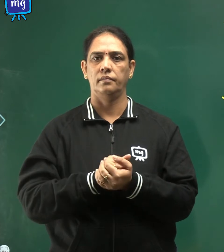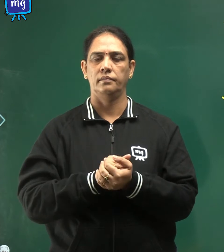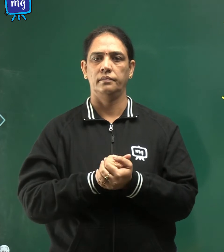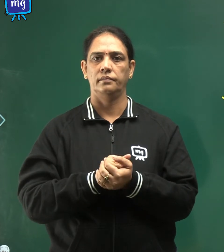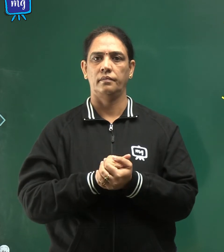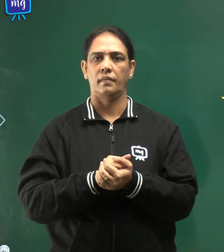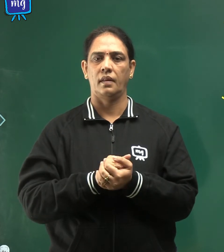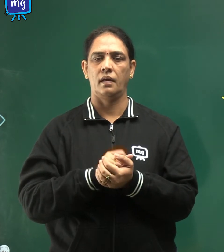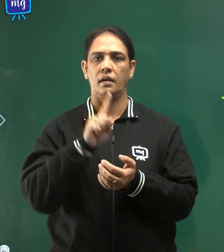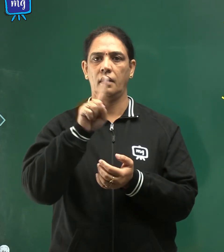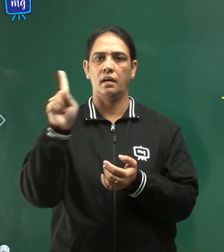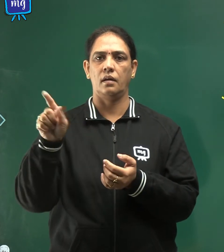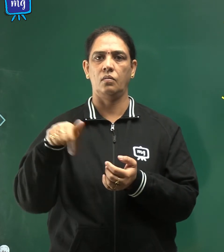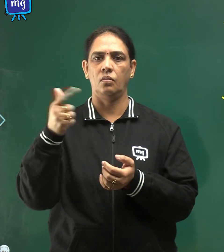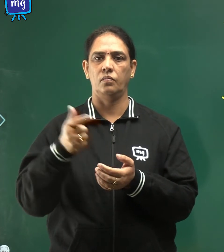11 को